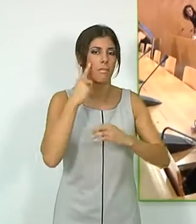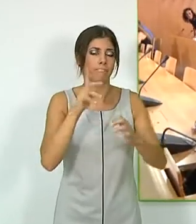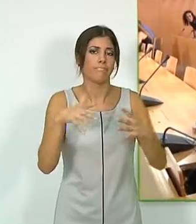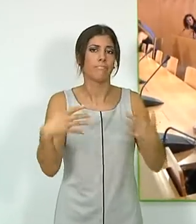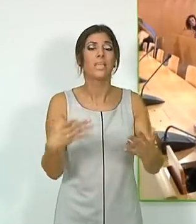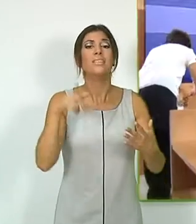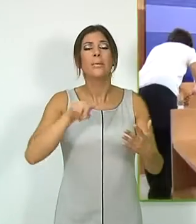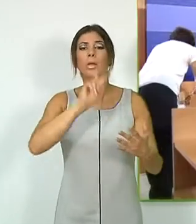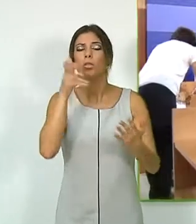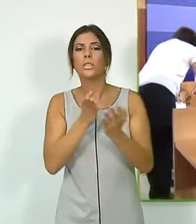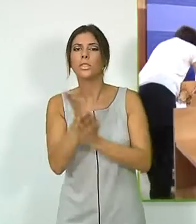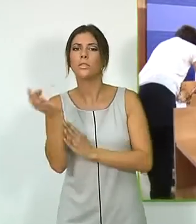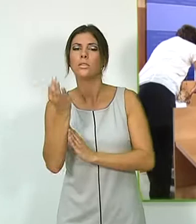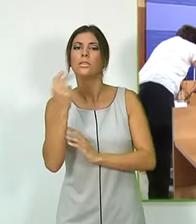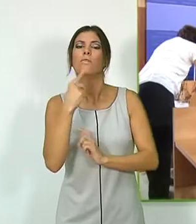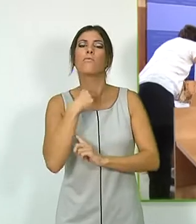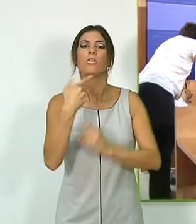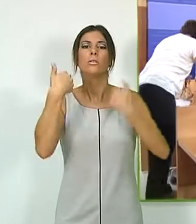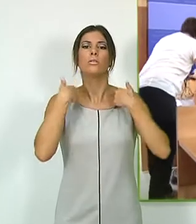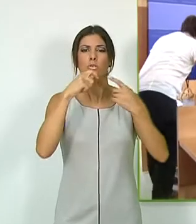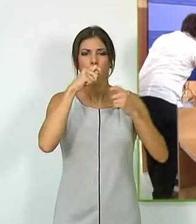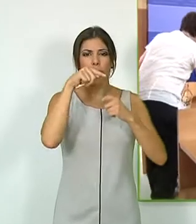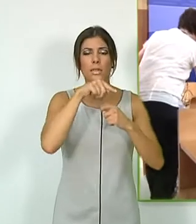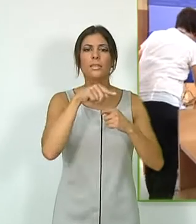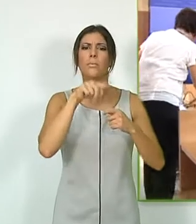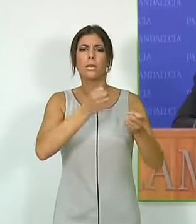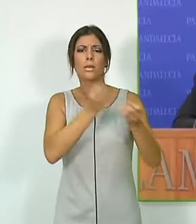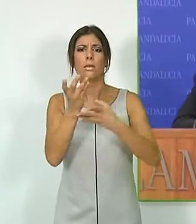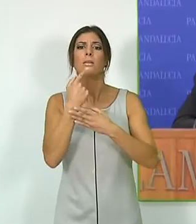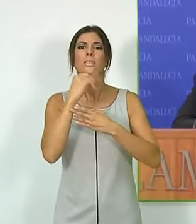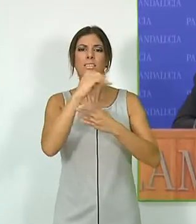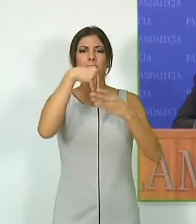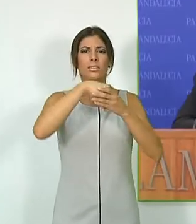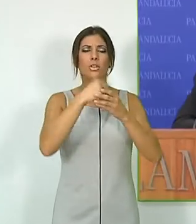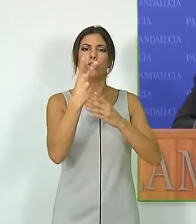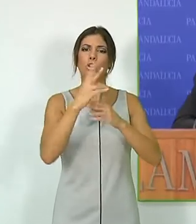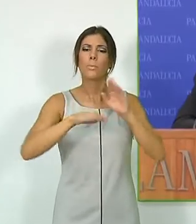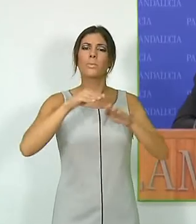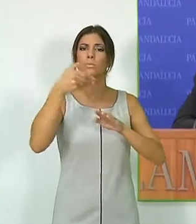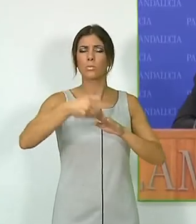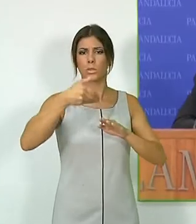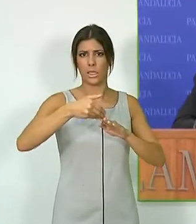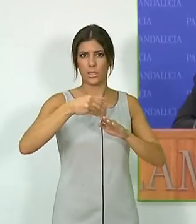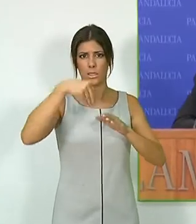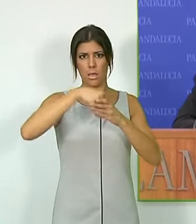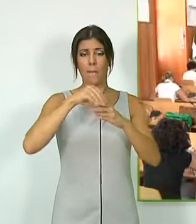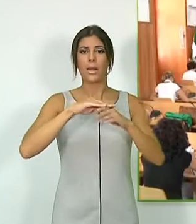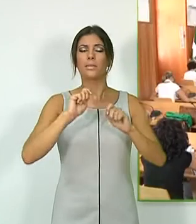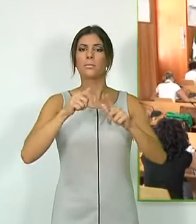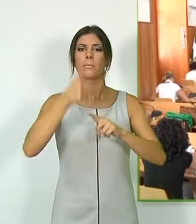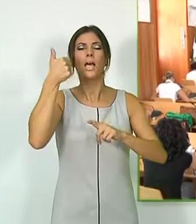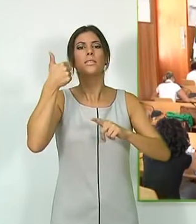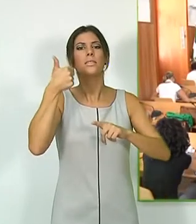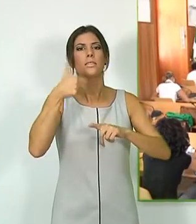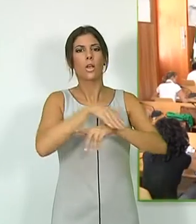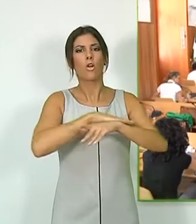realidad. En otro orden de cosas, el portavoz socialista ha anunciado que su partido ha registrado dos iniciativas parlamentarias para dar un